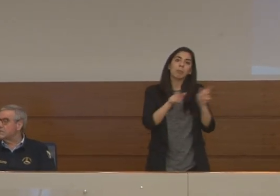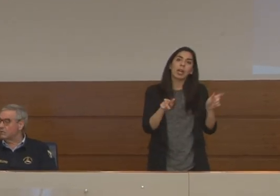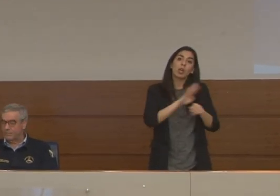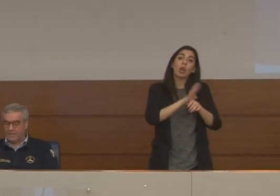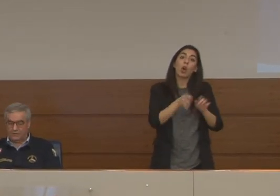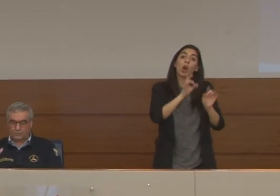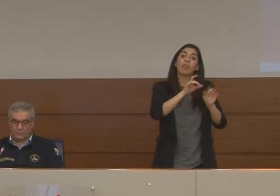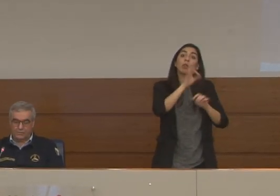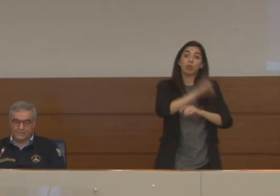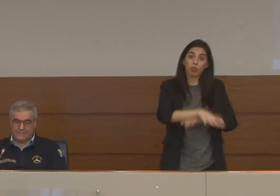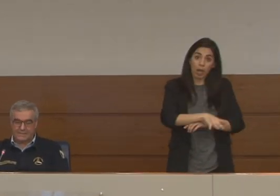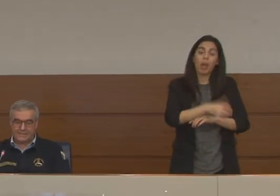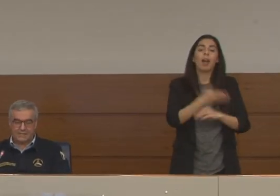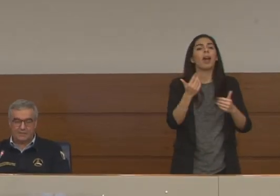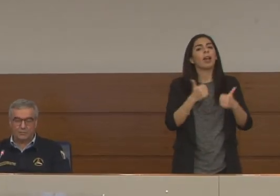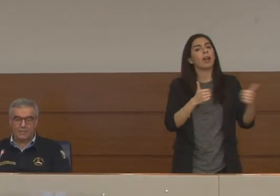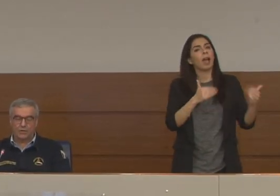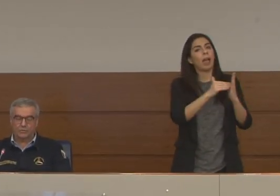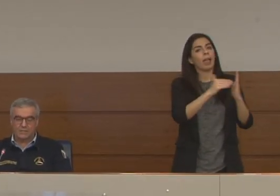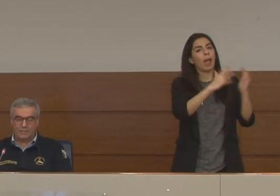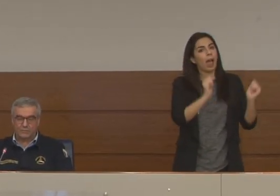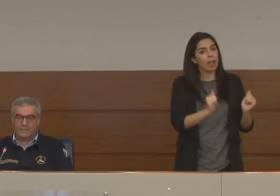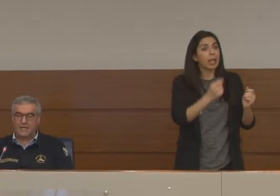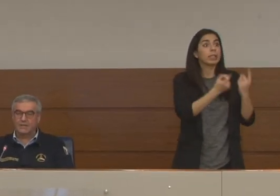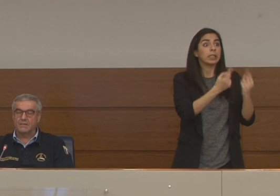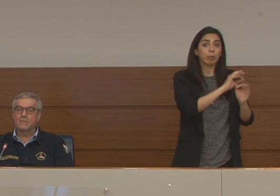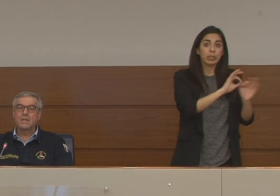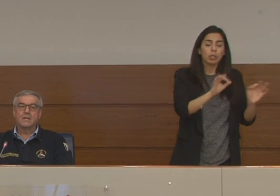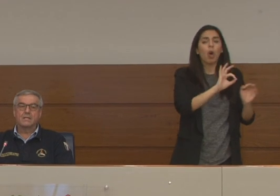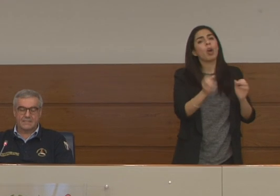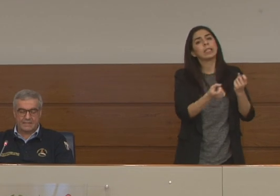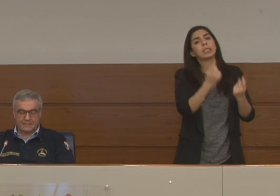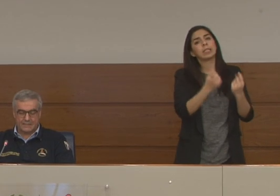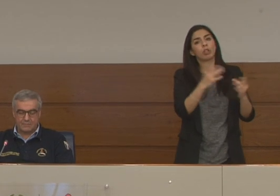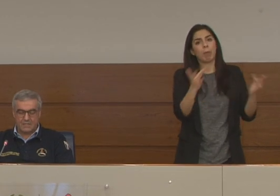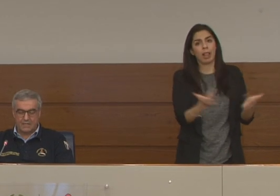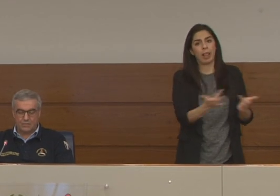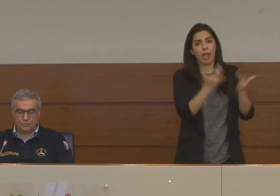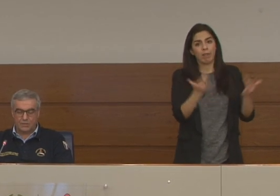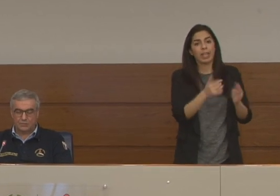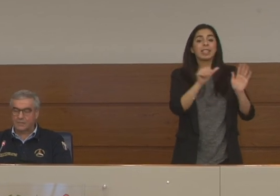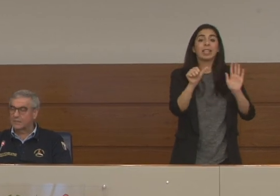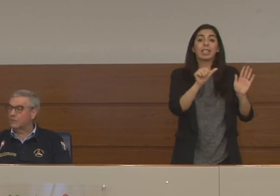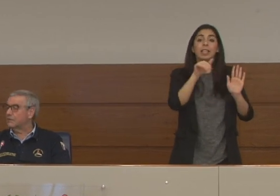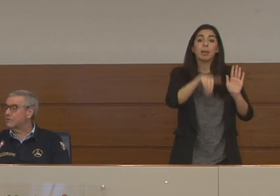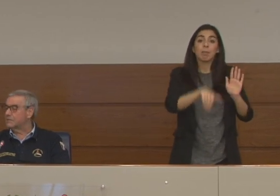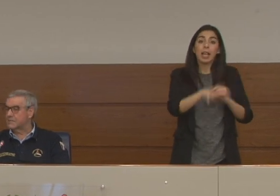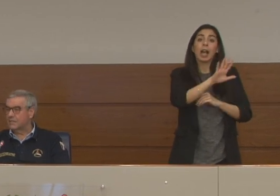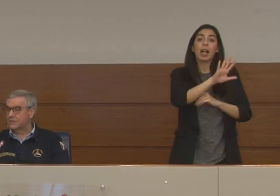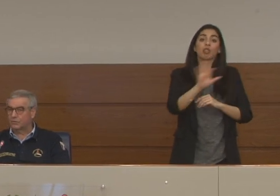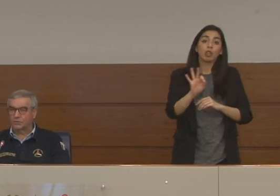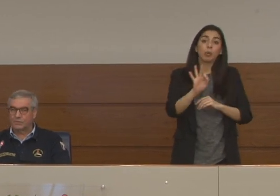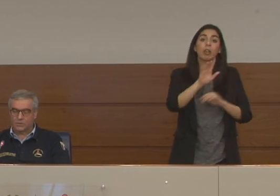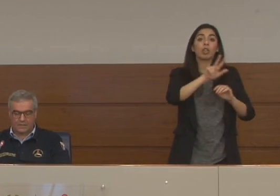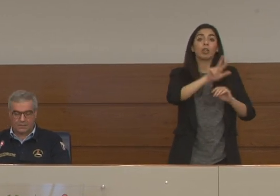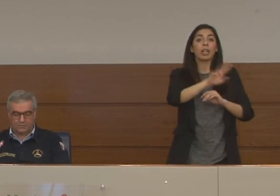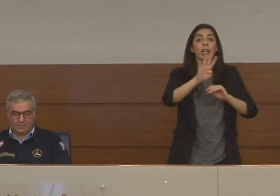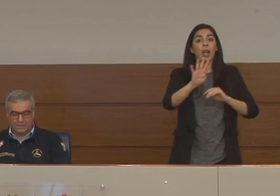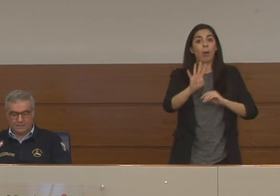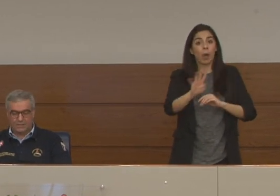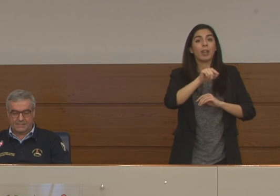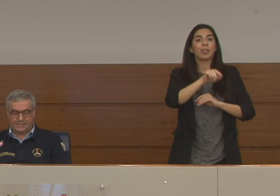isolamento senza sintomi o con sintomi lievi 66.500 34 il 68 per